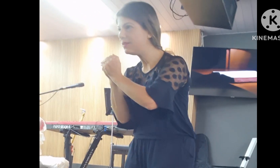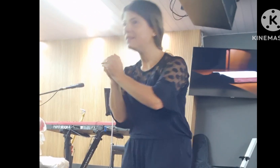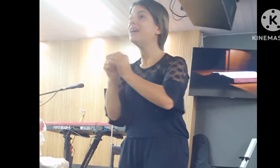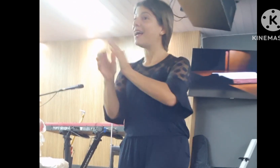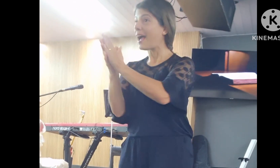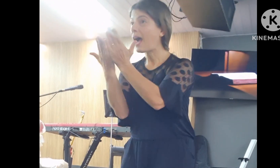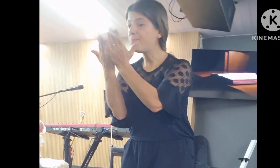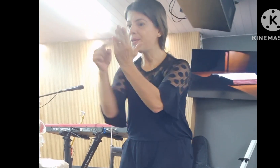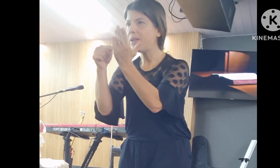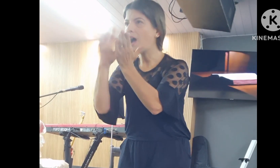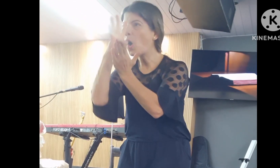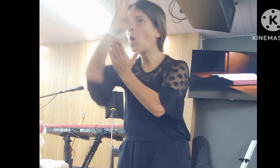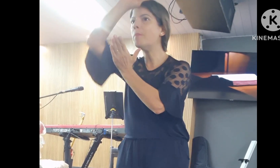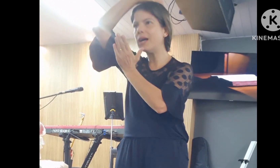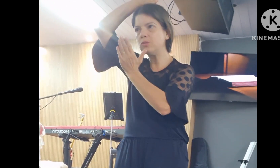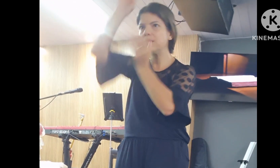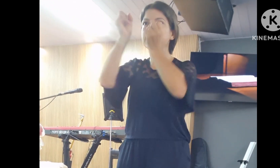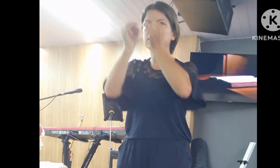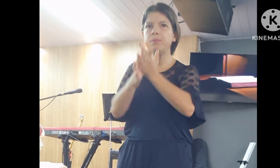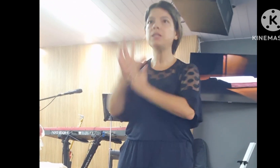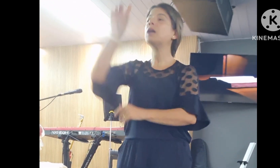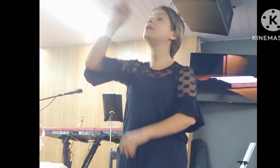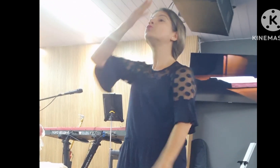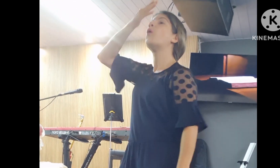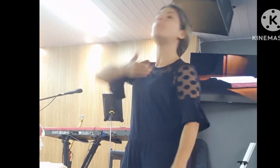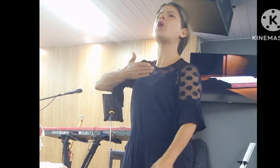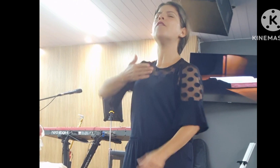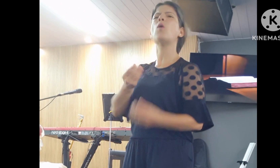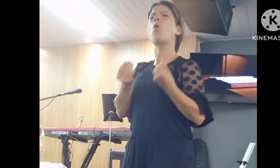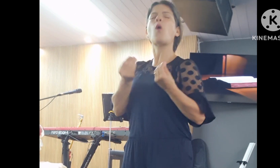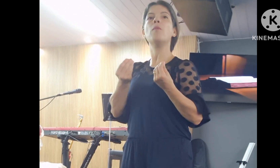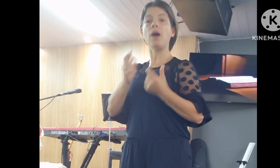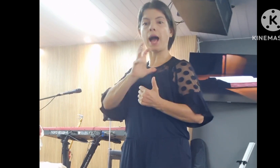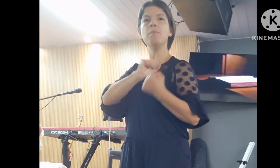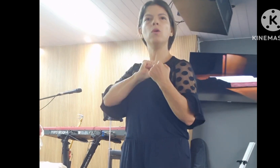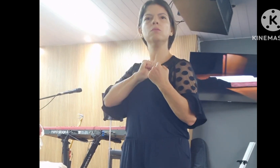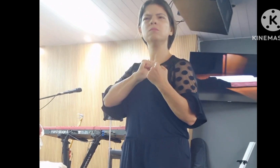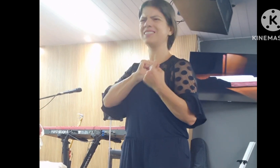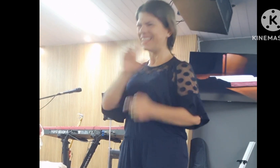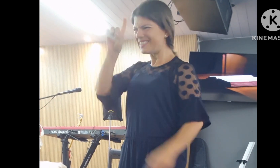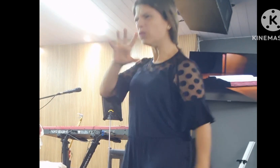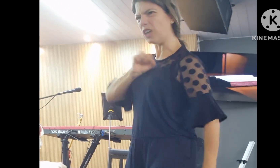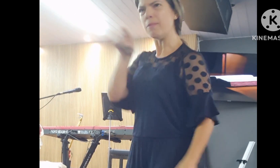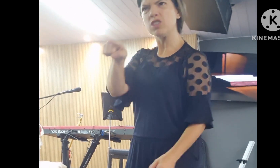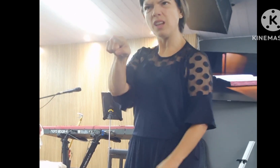Romanos 5,8 diz: Deus prova o amor dele por você,